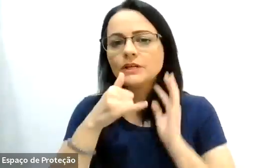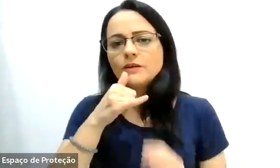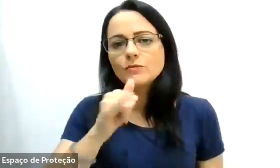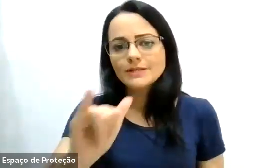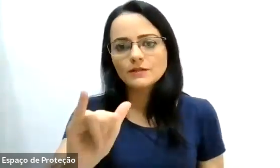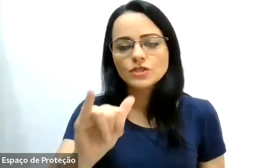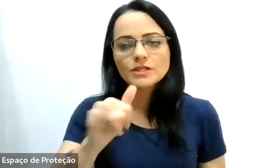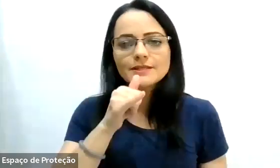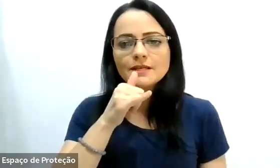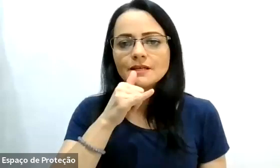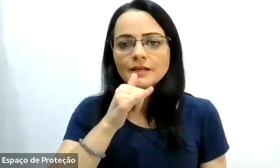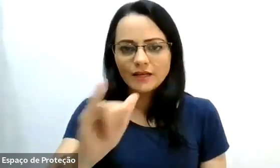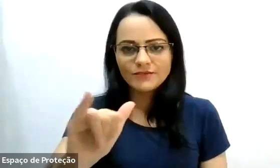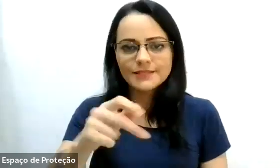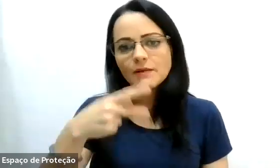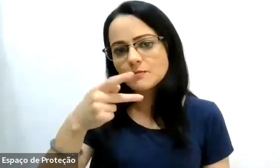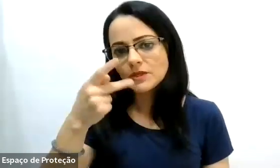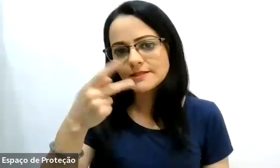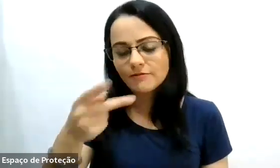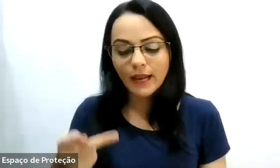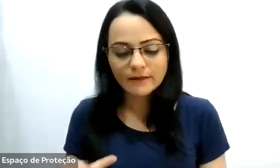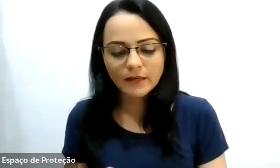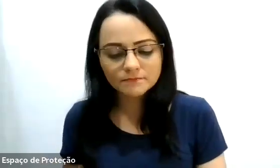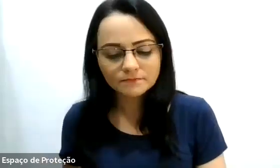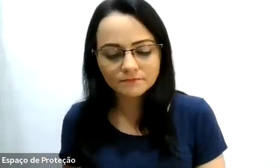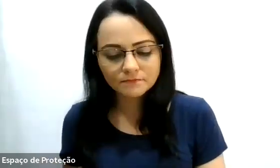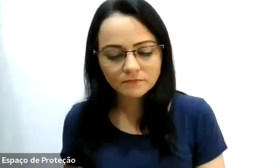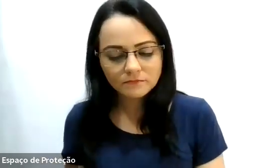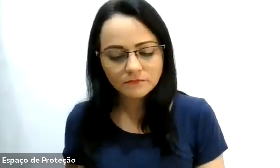Eu uso bastante esse avisar, mas pode ser falar, tá?